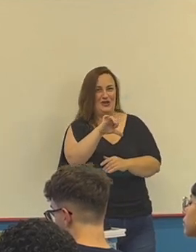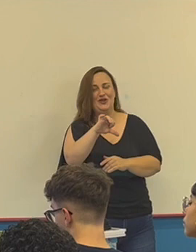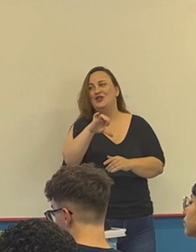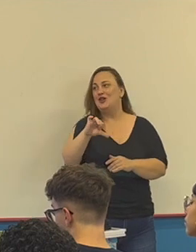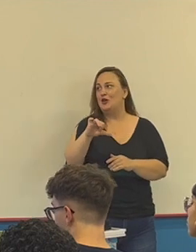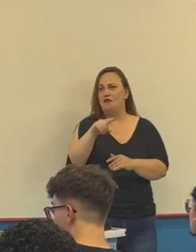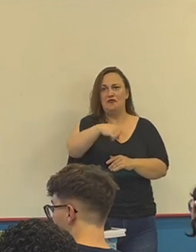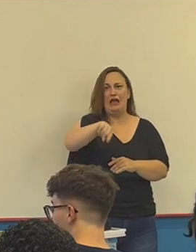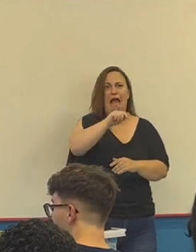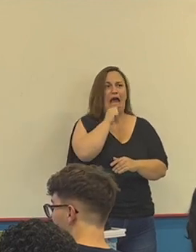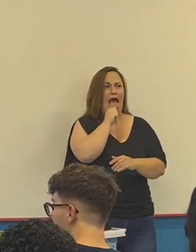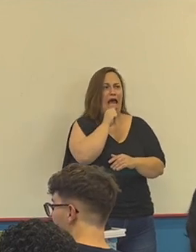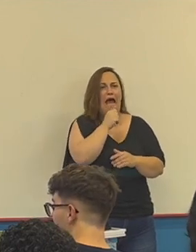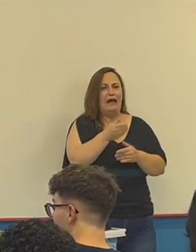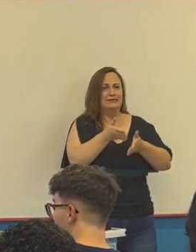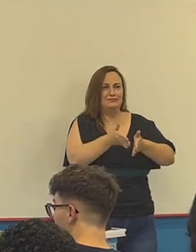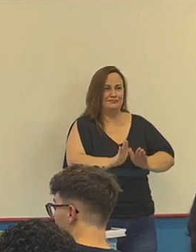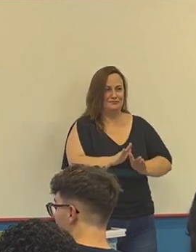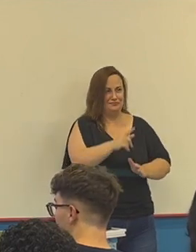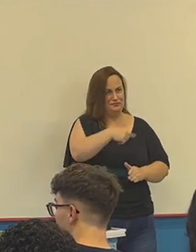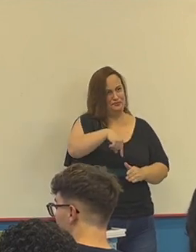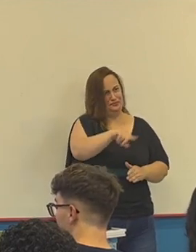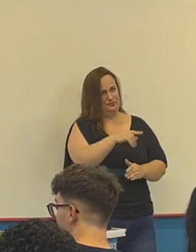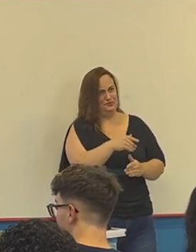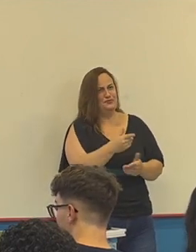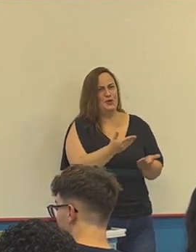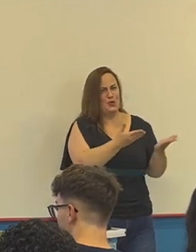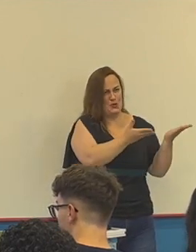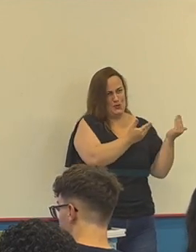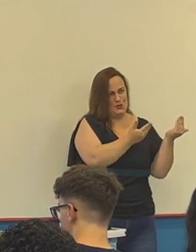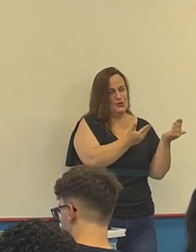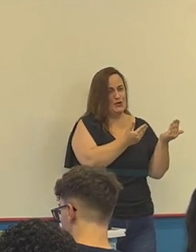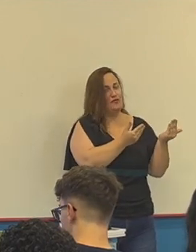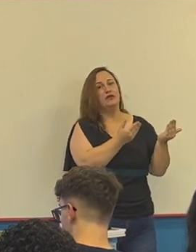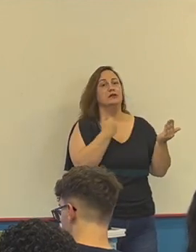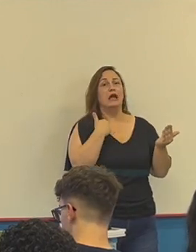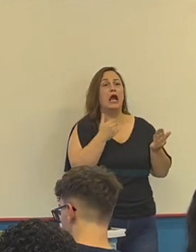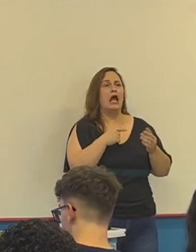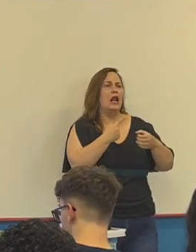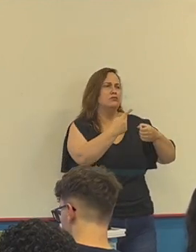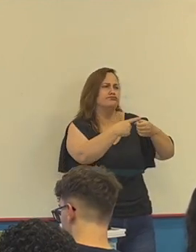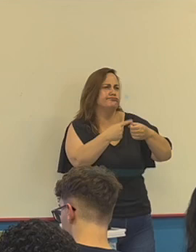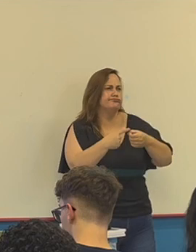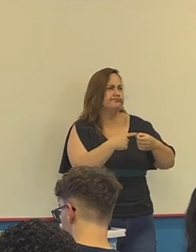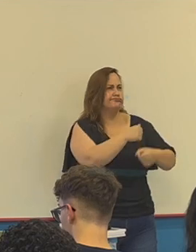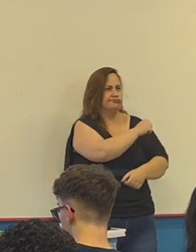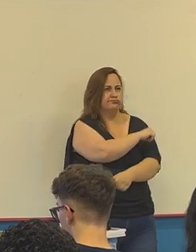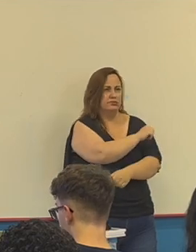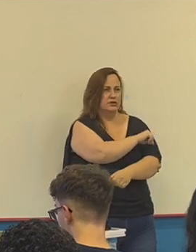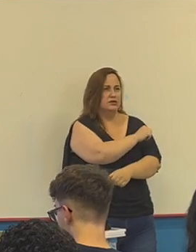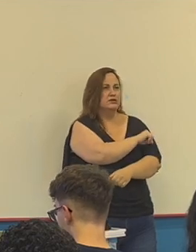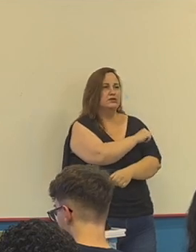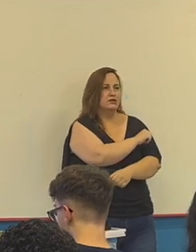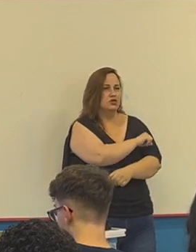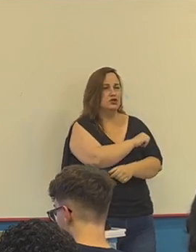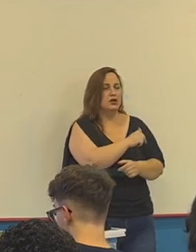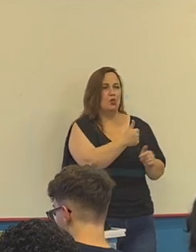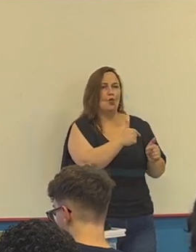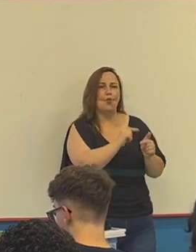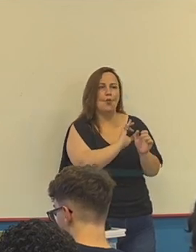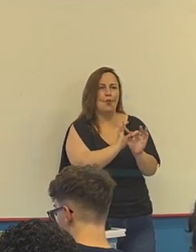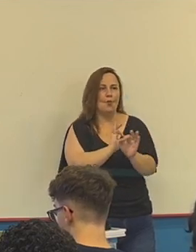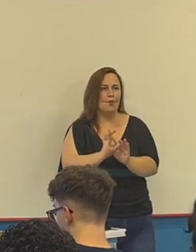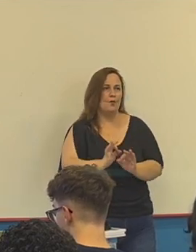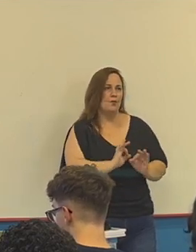1999, nem era nascido, né? E aí, eu vim do interior do Rio de Janeiro, então, uma cidade que não tinha essa